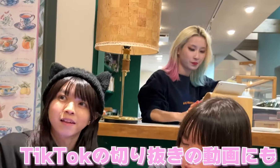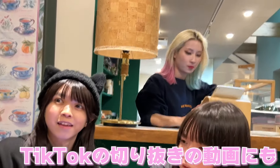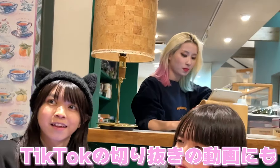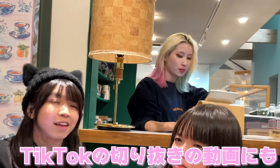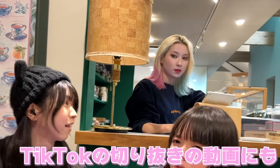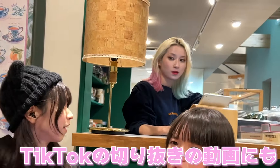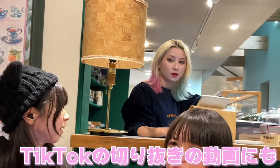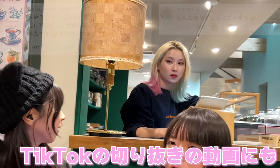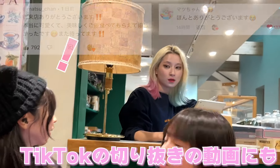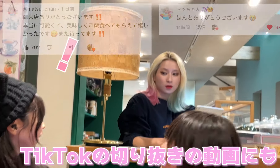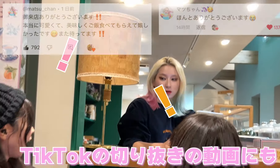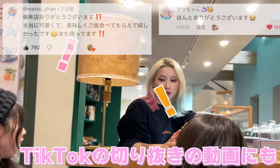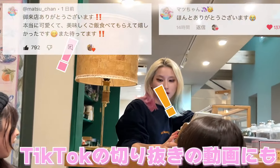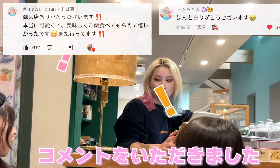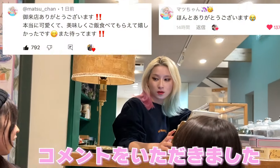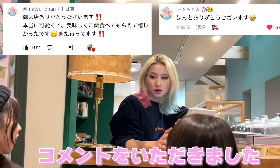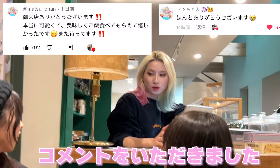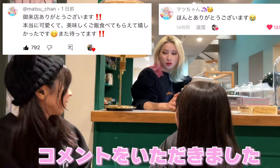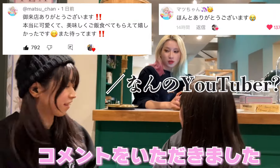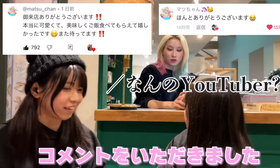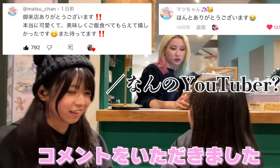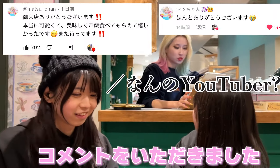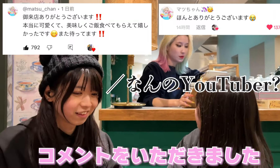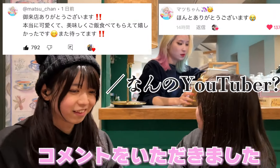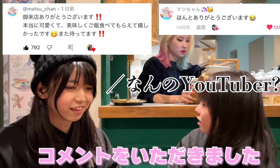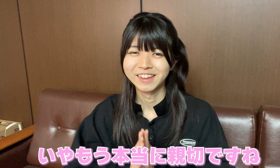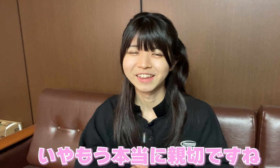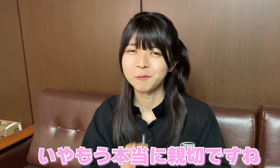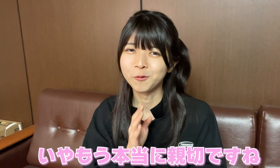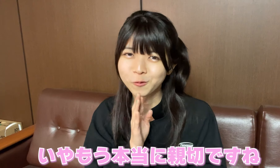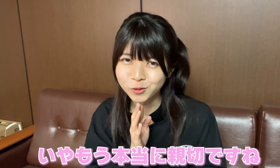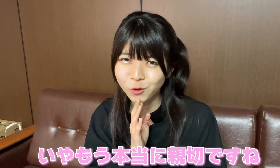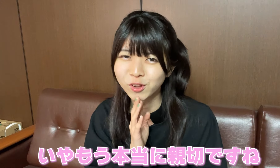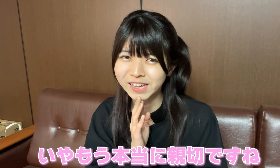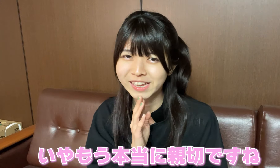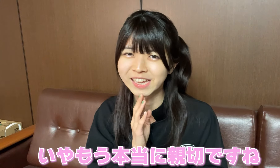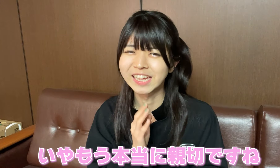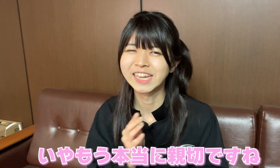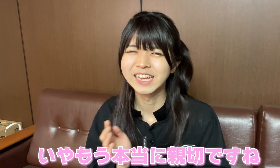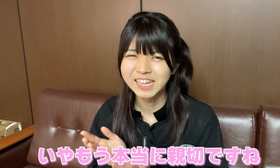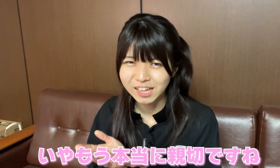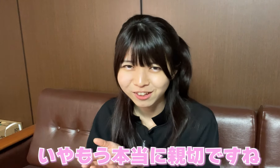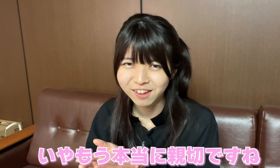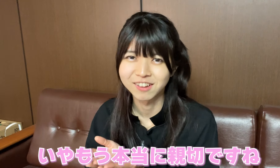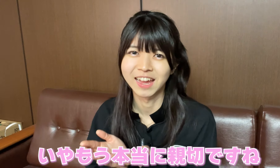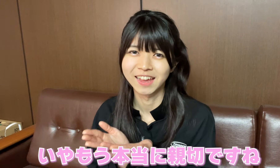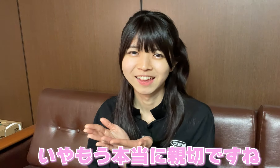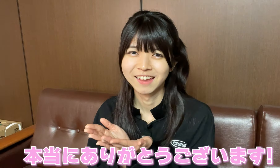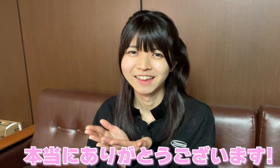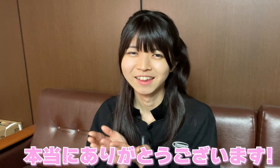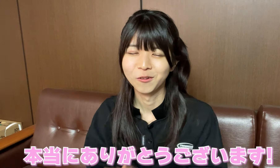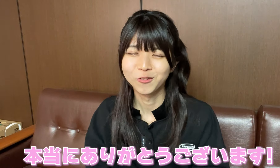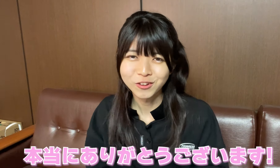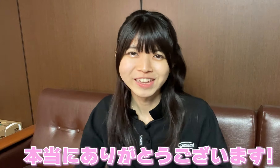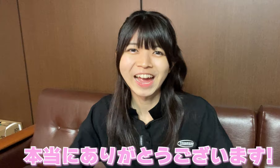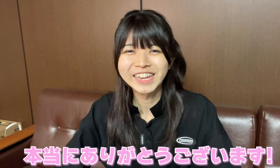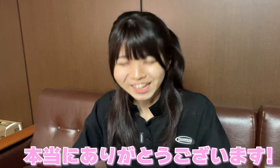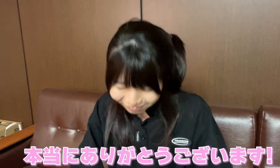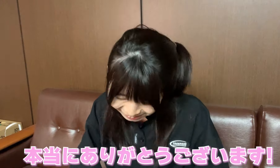抜きの動画の方にもコメントいただきました。いやもう本当に親切ですね、本当にありがとうござい